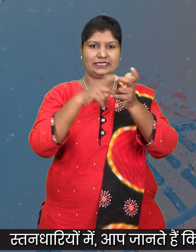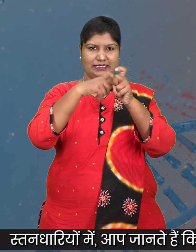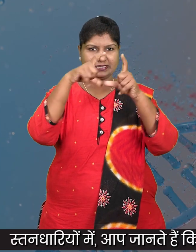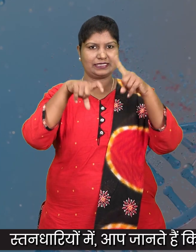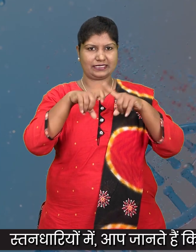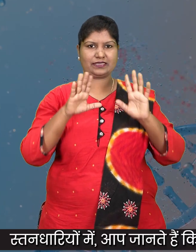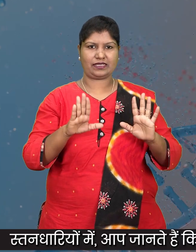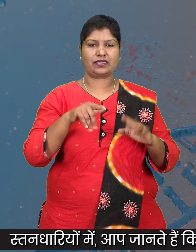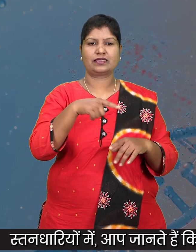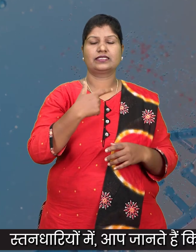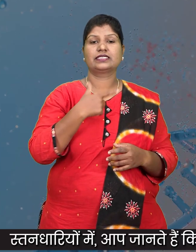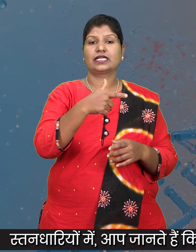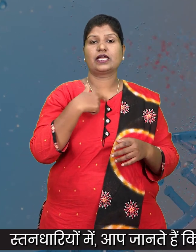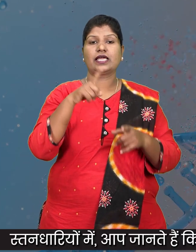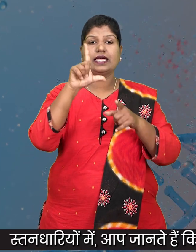है।